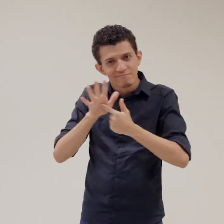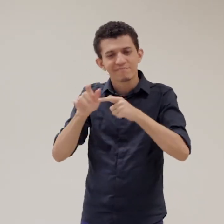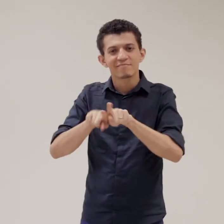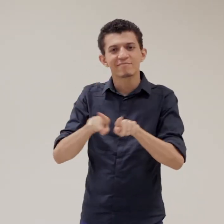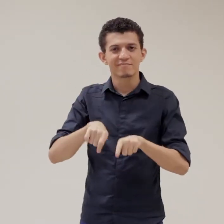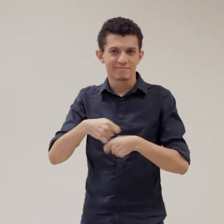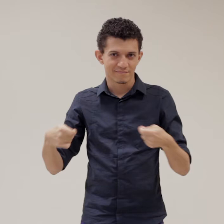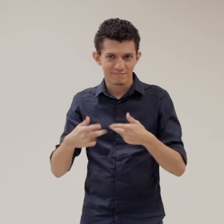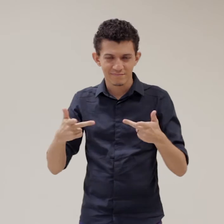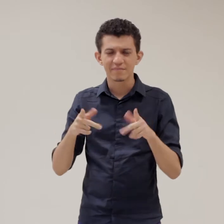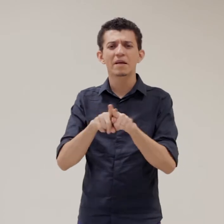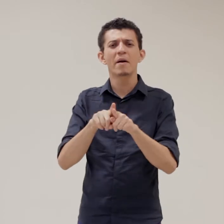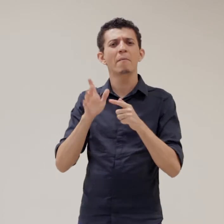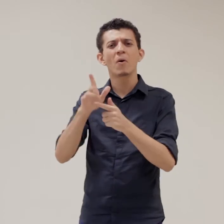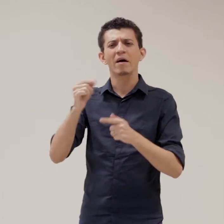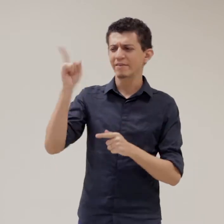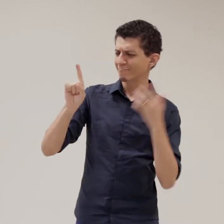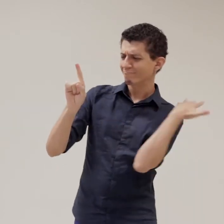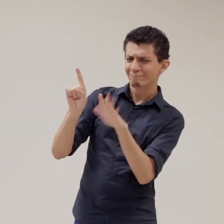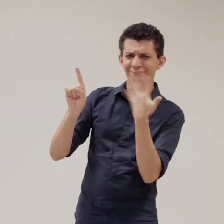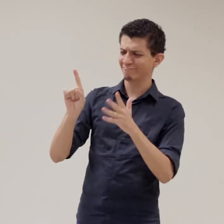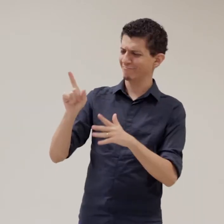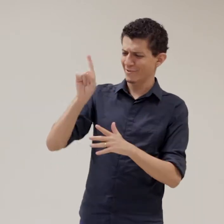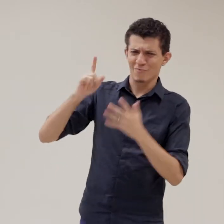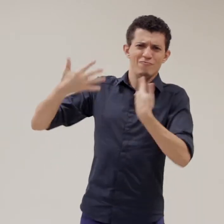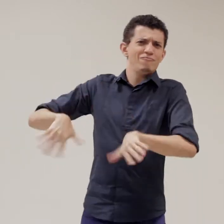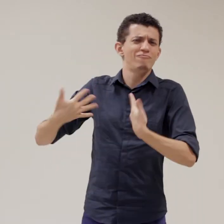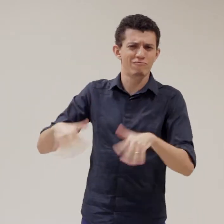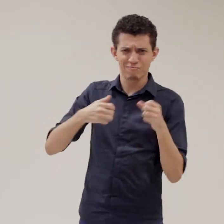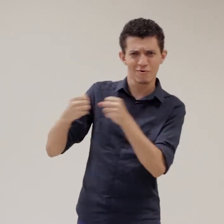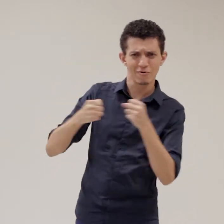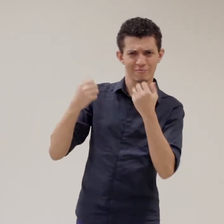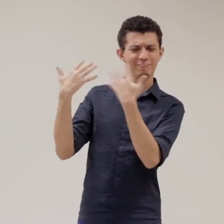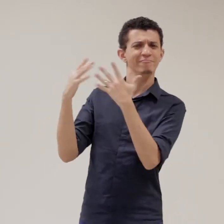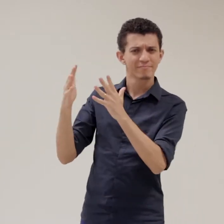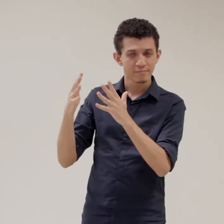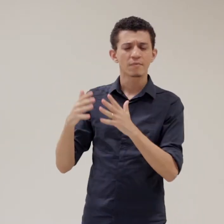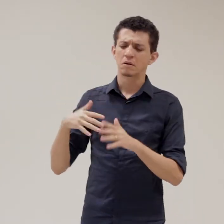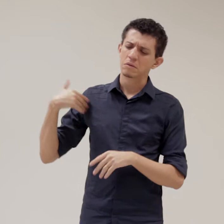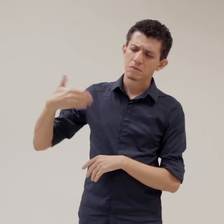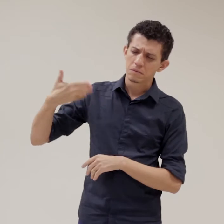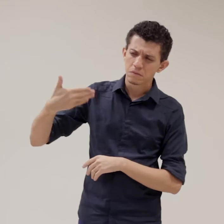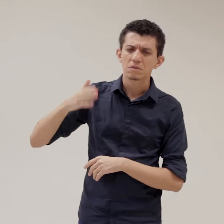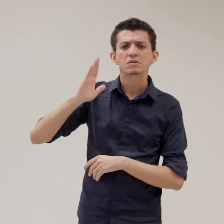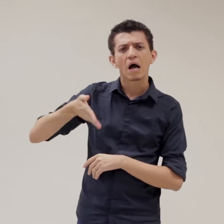da cruz. Aleluia, glória a Deus, etc. Com o passar do tempo, vários jovens já estavam reproduzindo